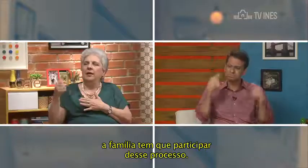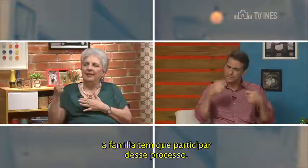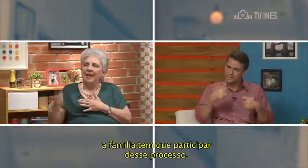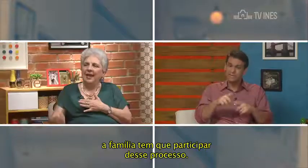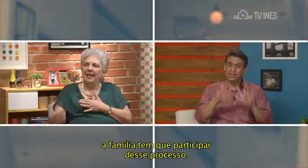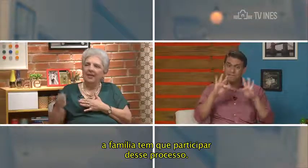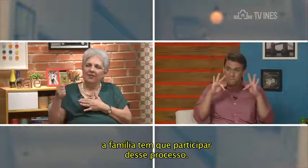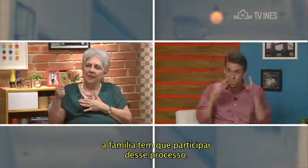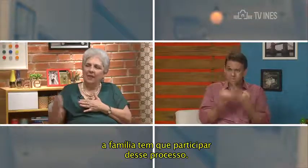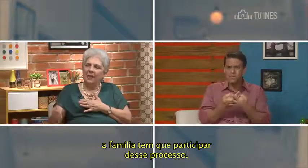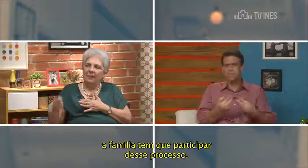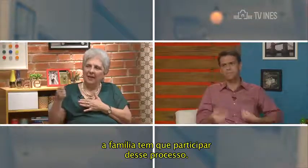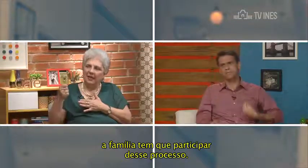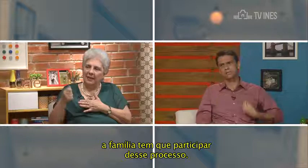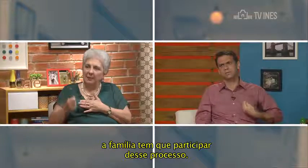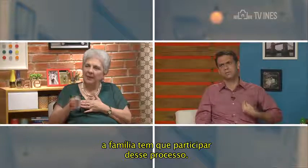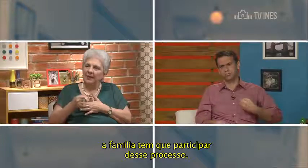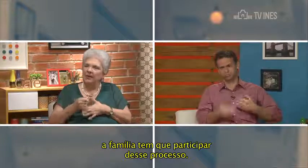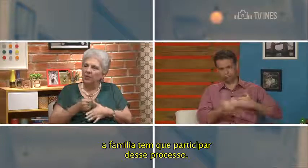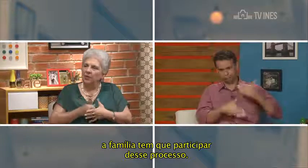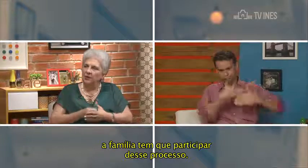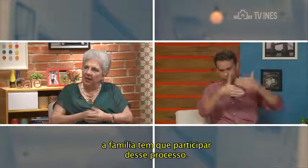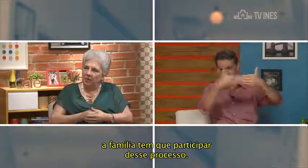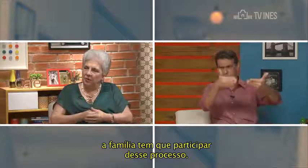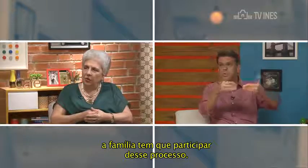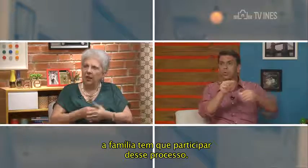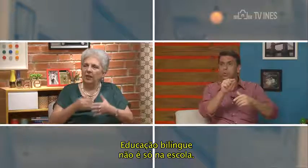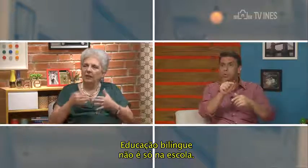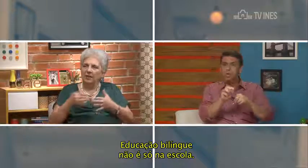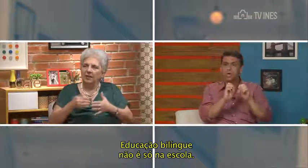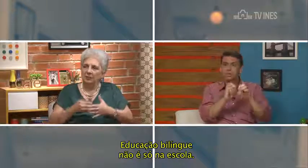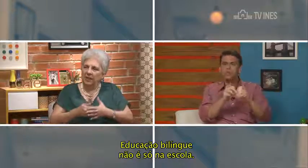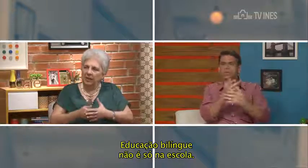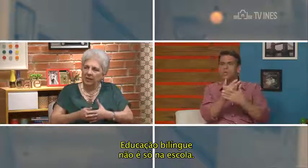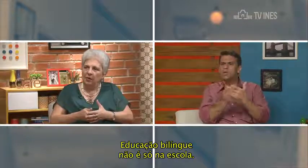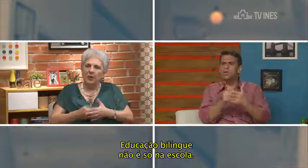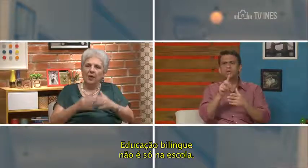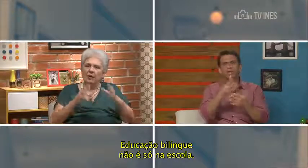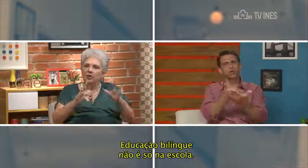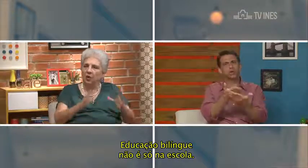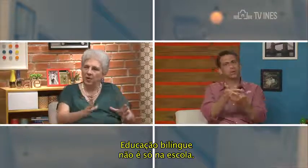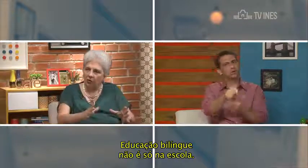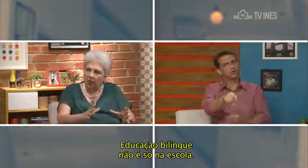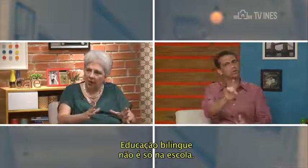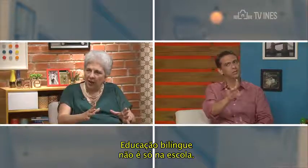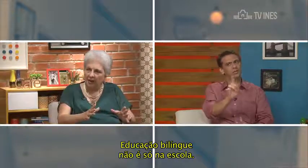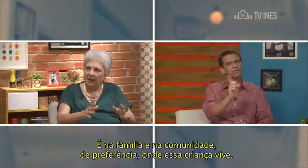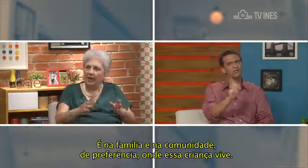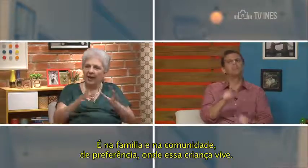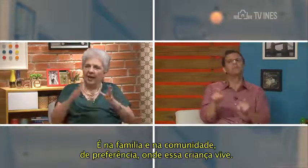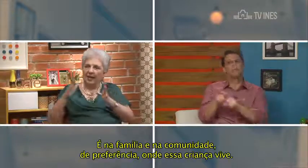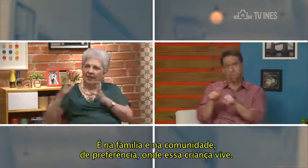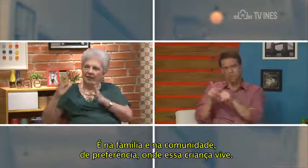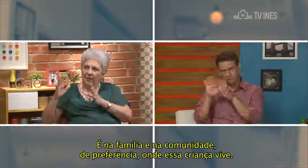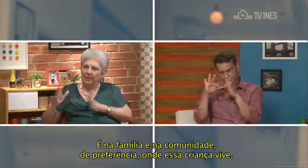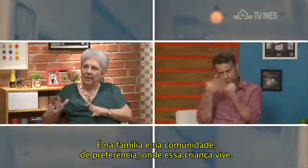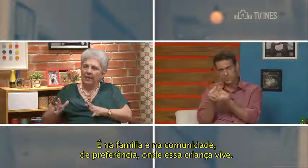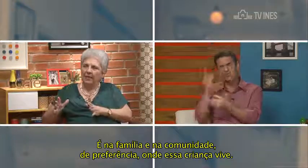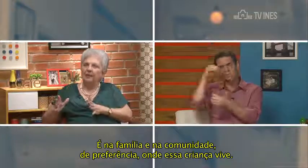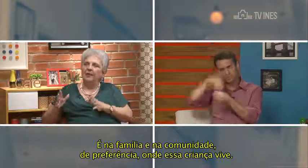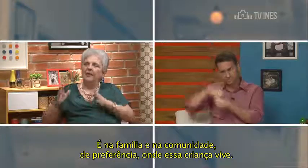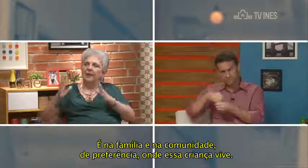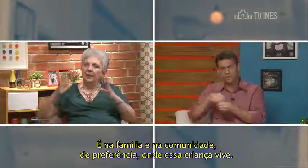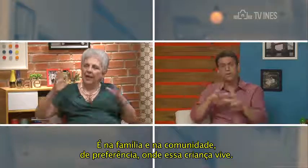Tem que a família Participar Desse processo Educação Bilingue Não é só Na escola É na